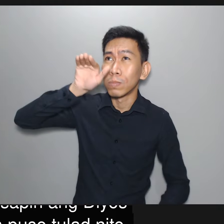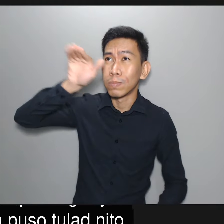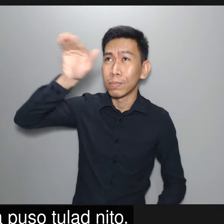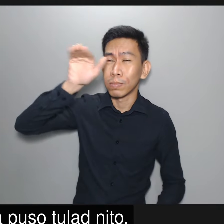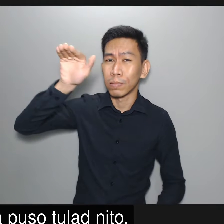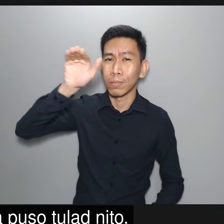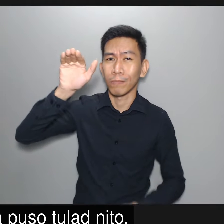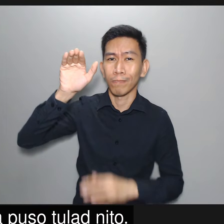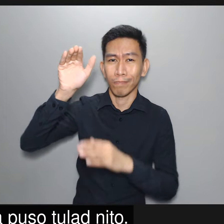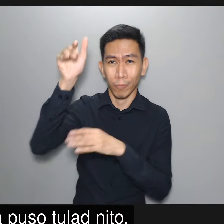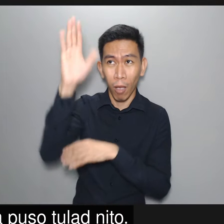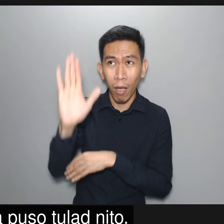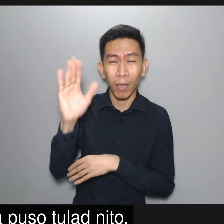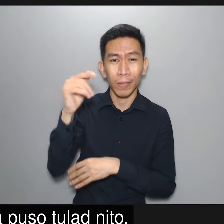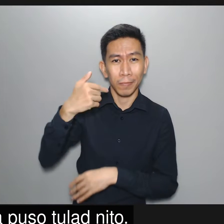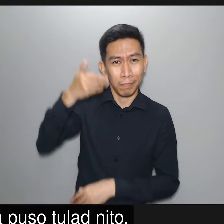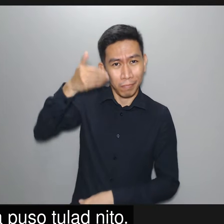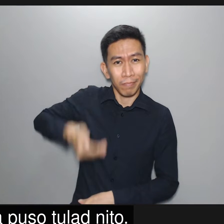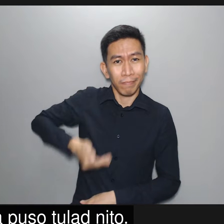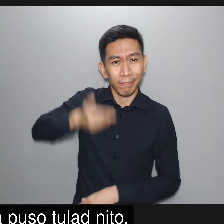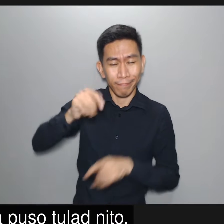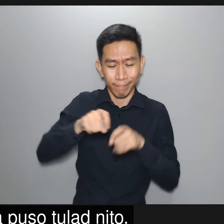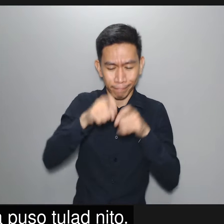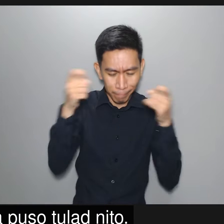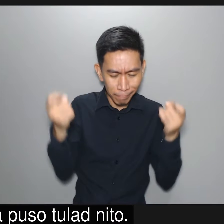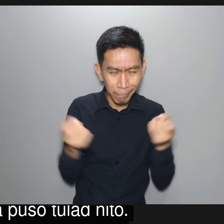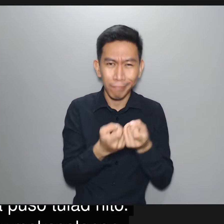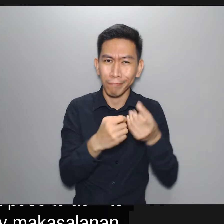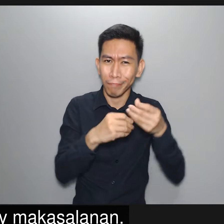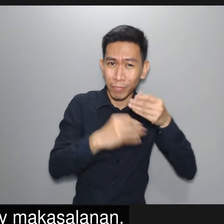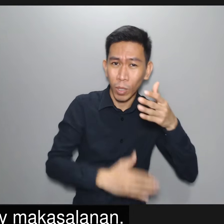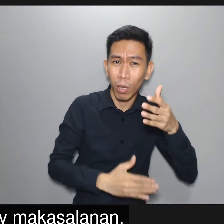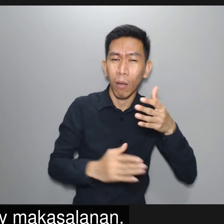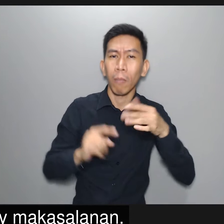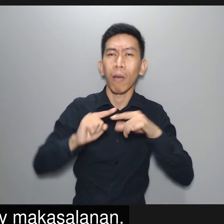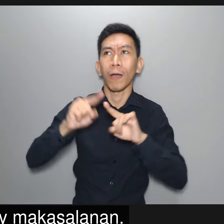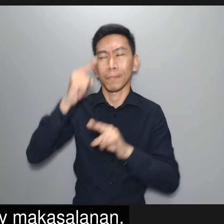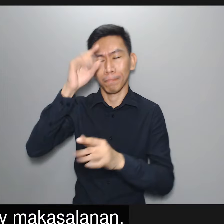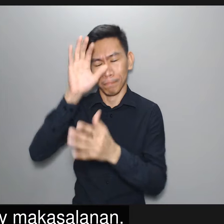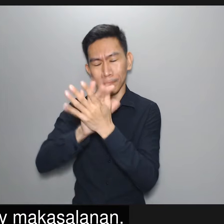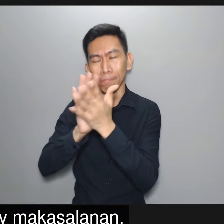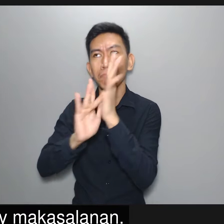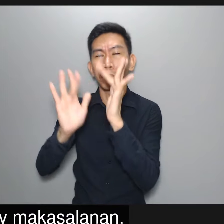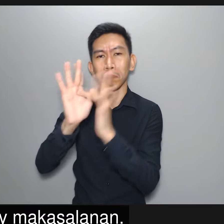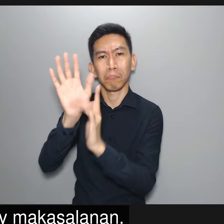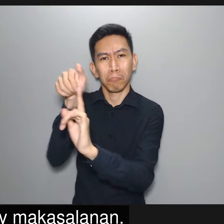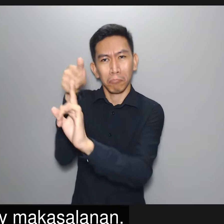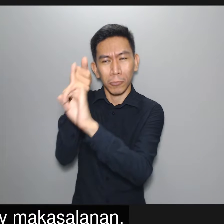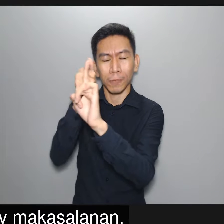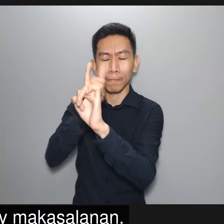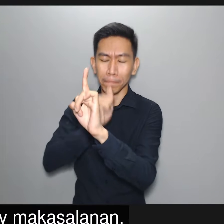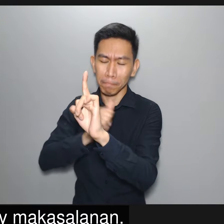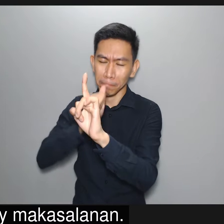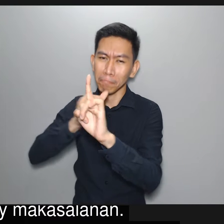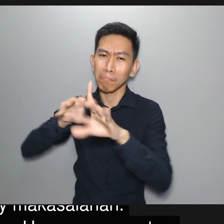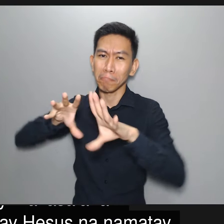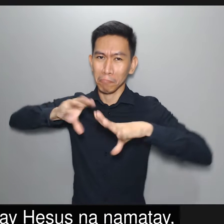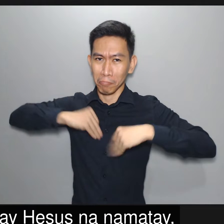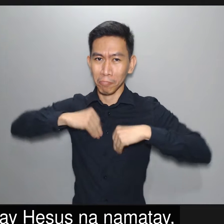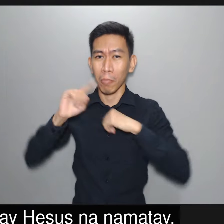makasalanan, ngunit naniniwala ako kay Jesus na namatay, nagtiis sa parusang para dapat sa